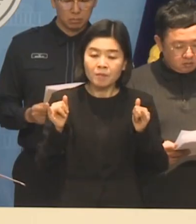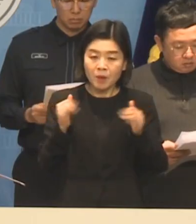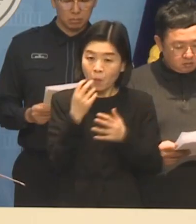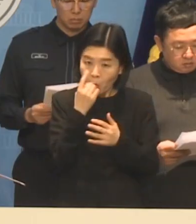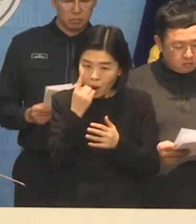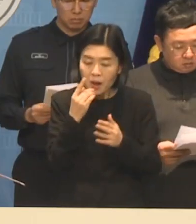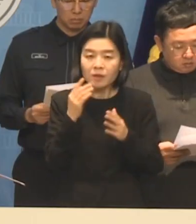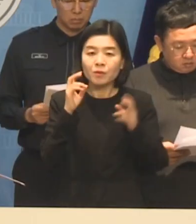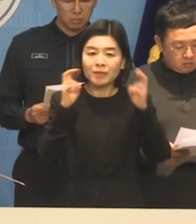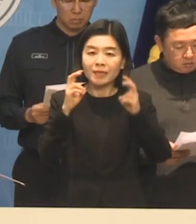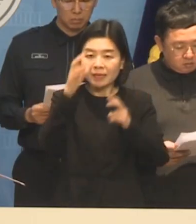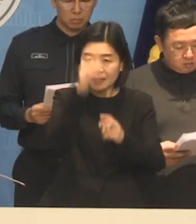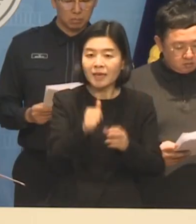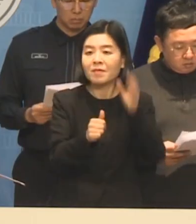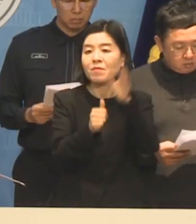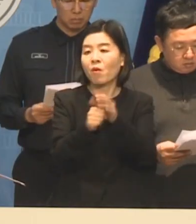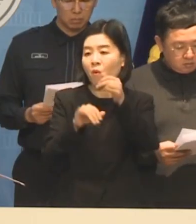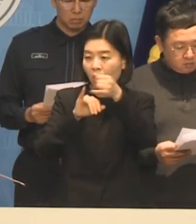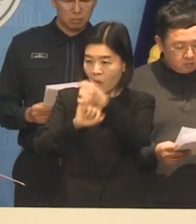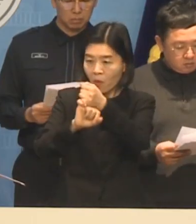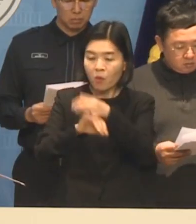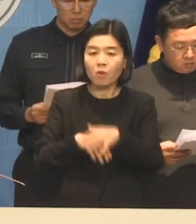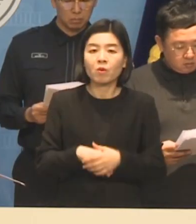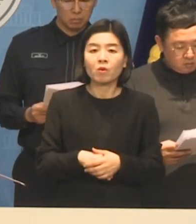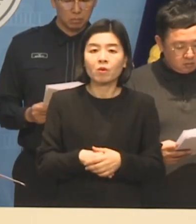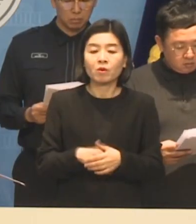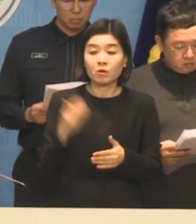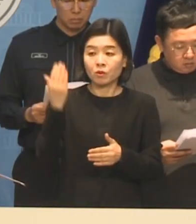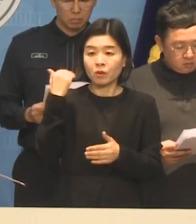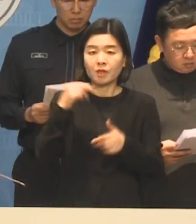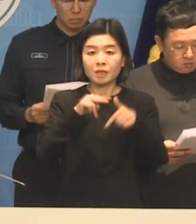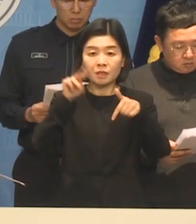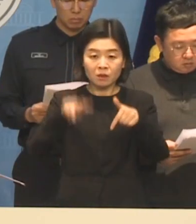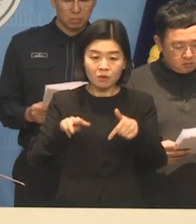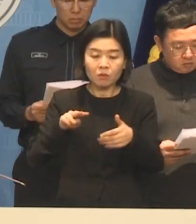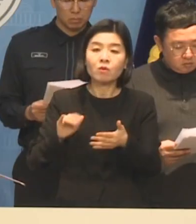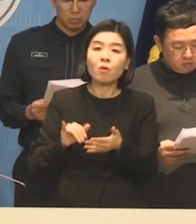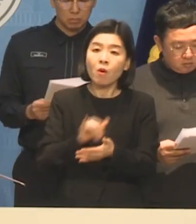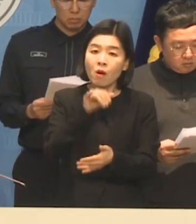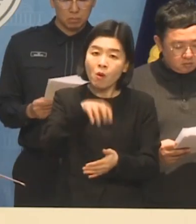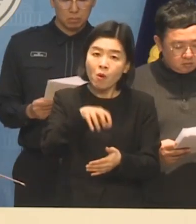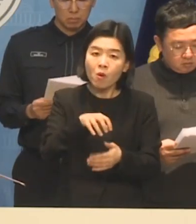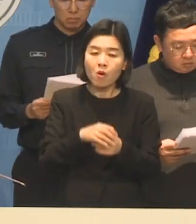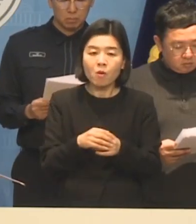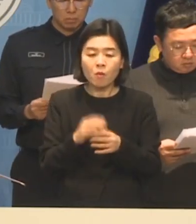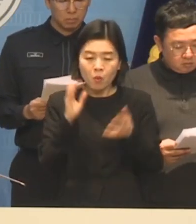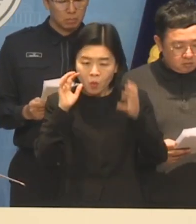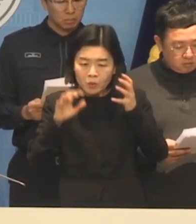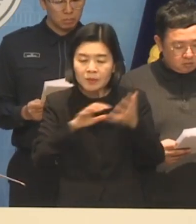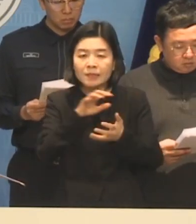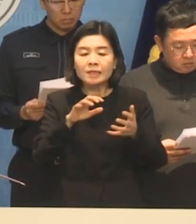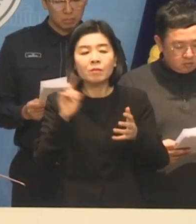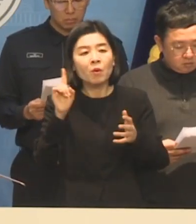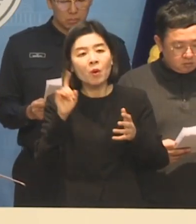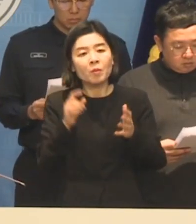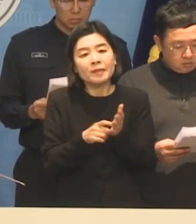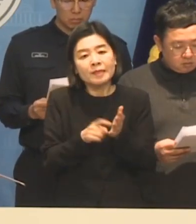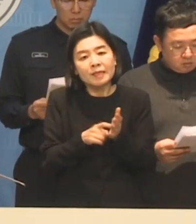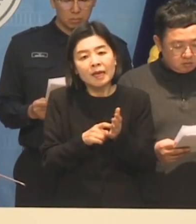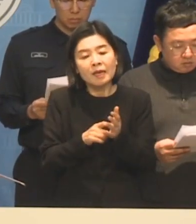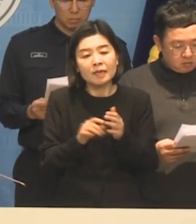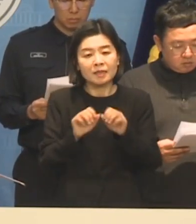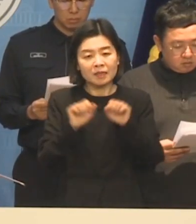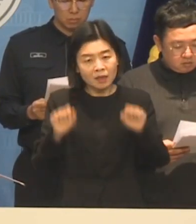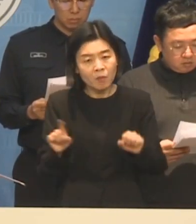임명해야 합니다. 최근 인천공항은 혼잡과 비상상황 대응 체계의 어려움으로 인해 심각한